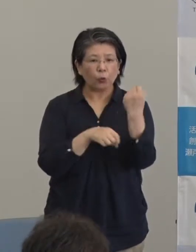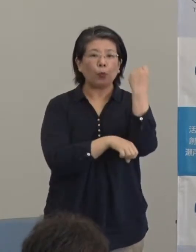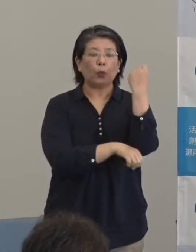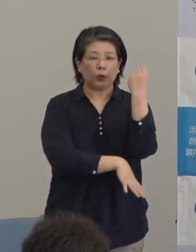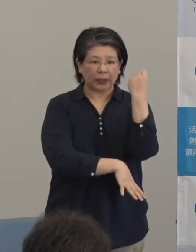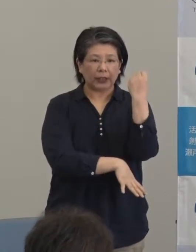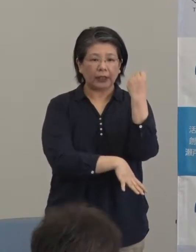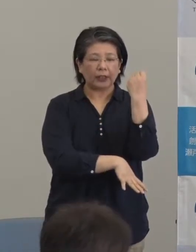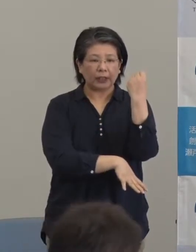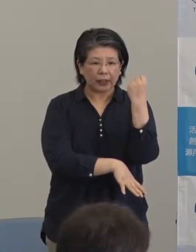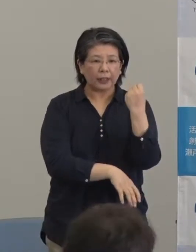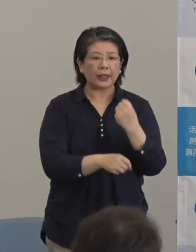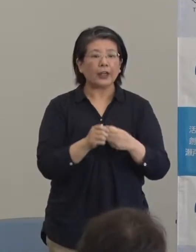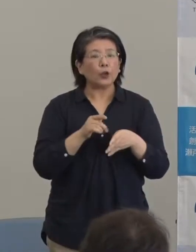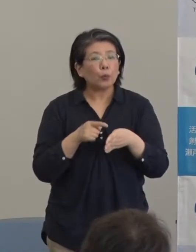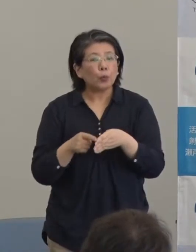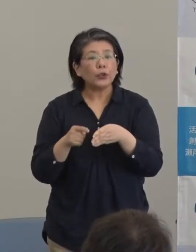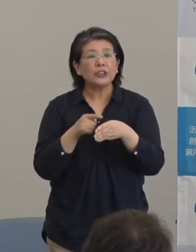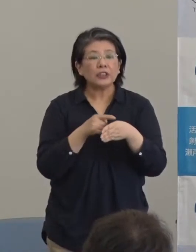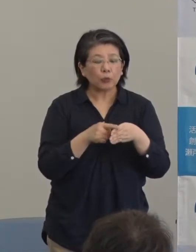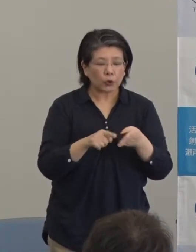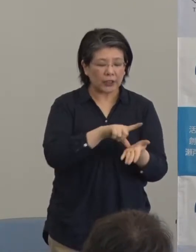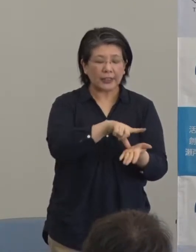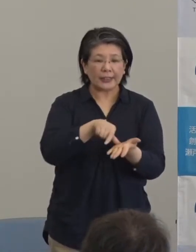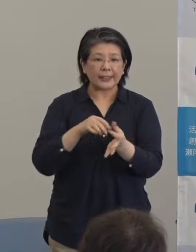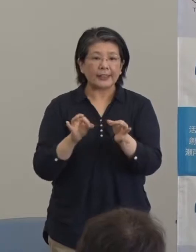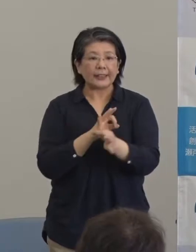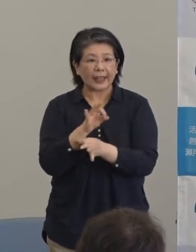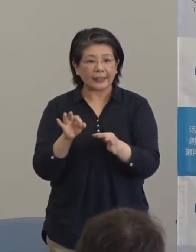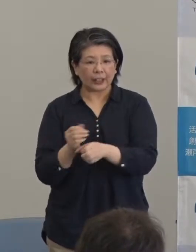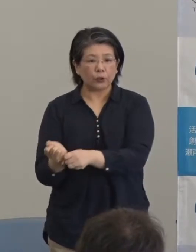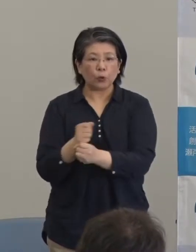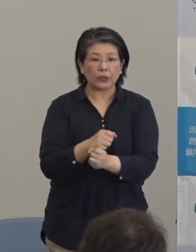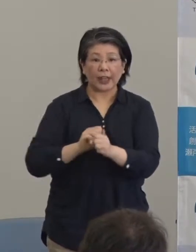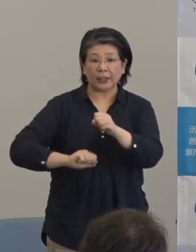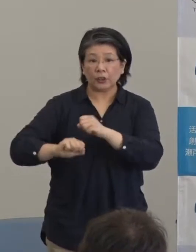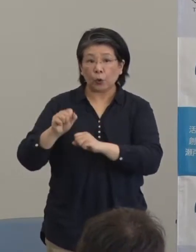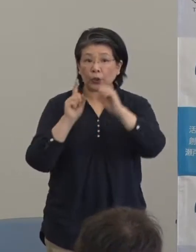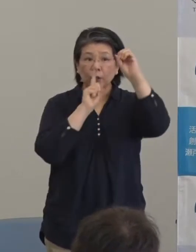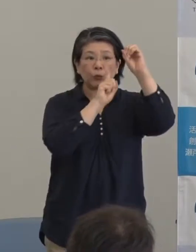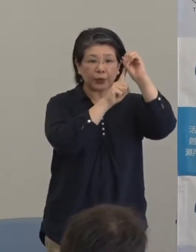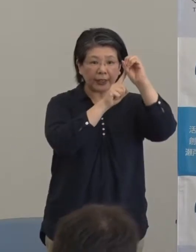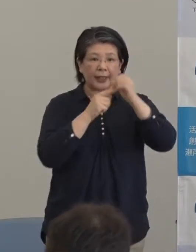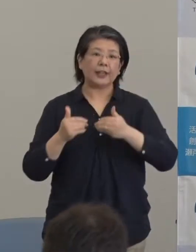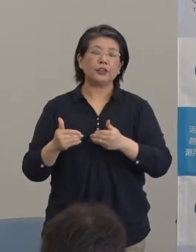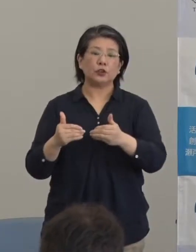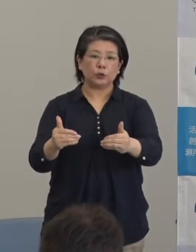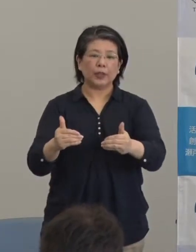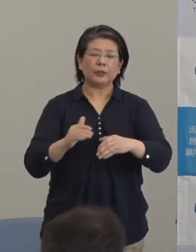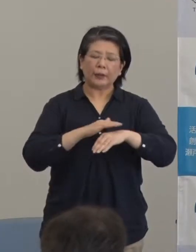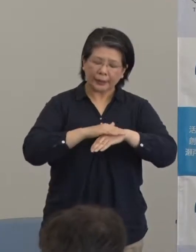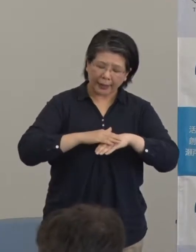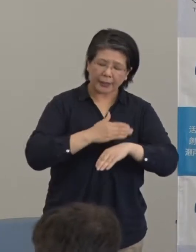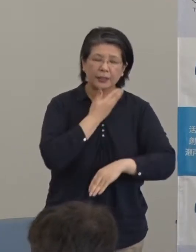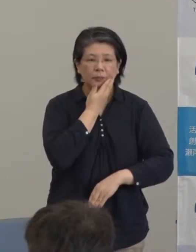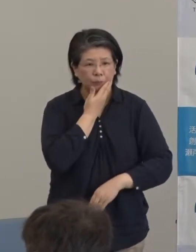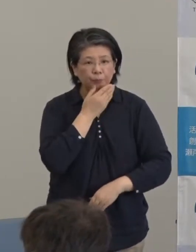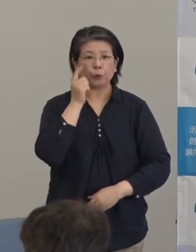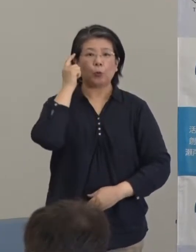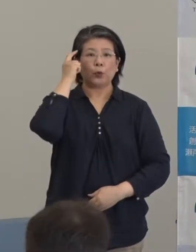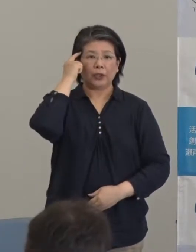段階的にではございますが、地域経済の再起動に向けた対策も進めていくことが重要であるものと考え